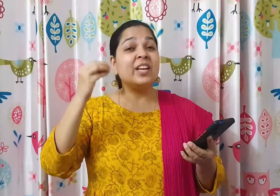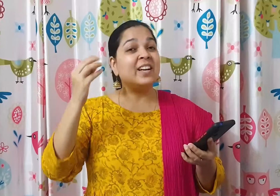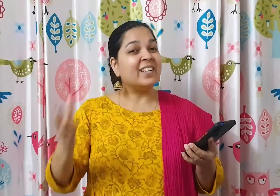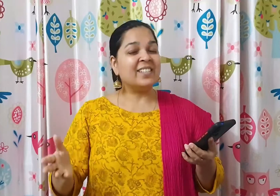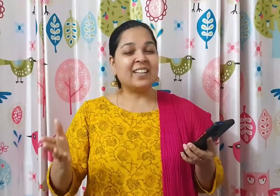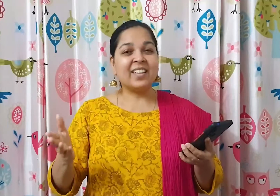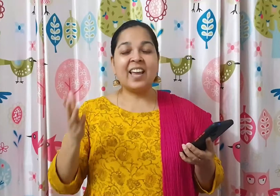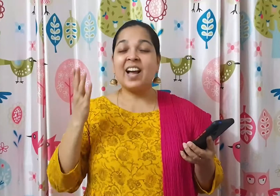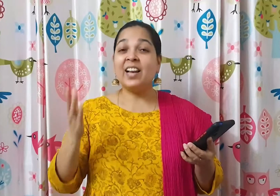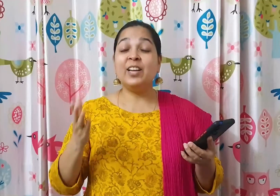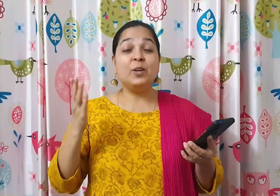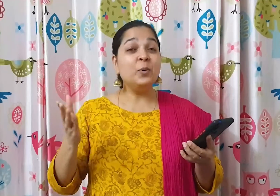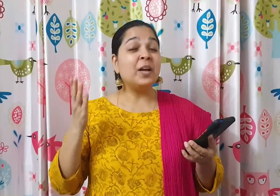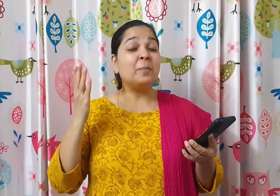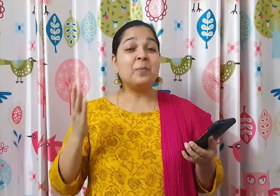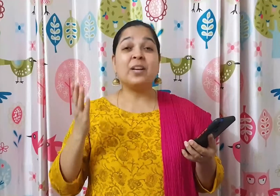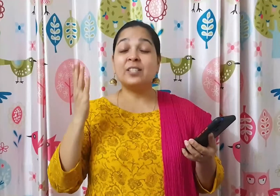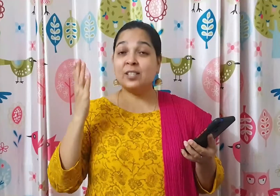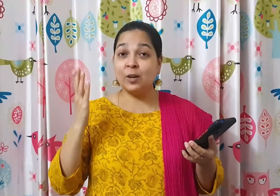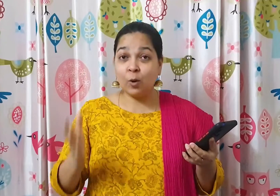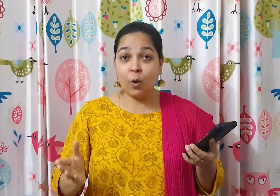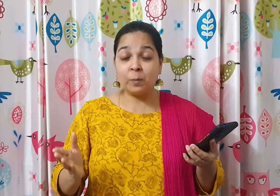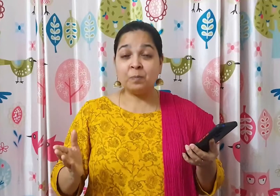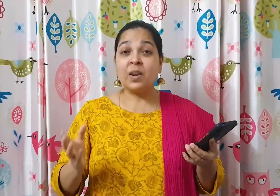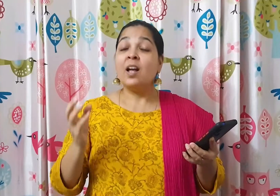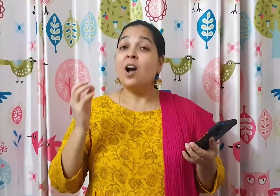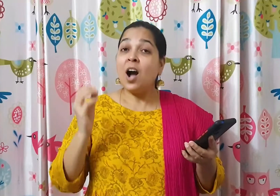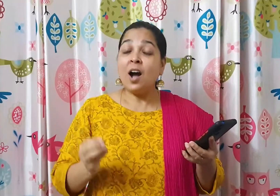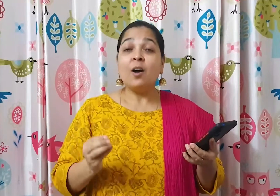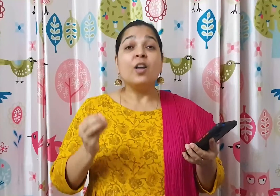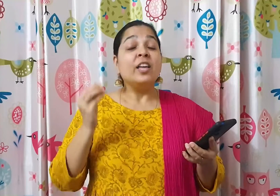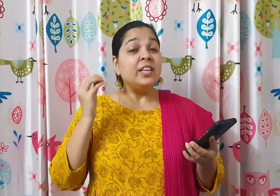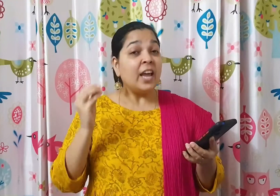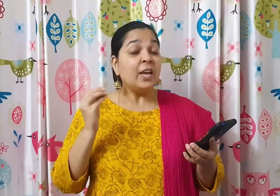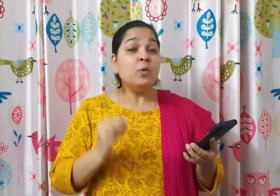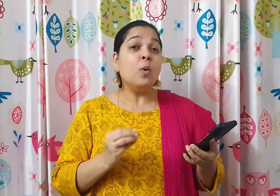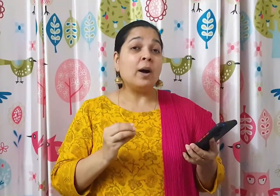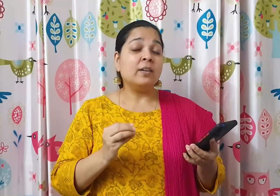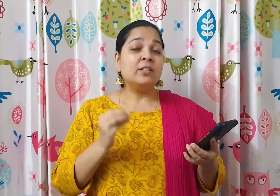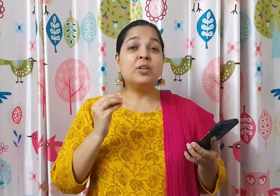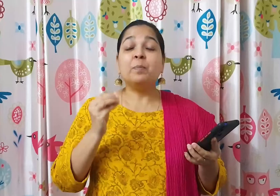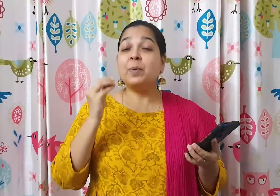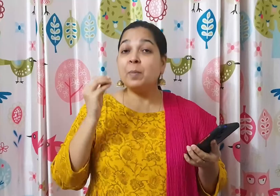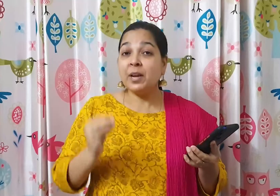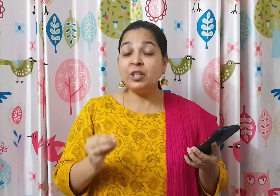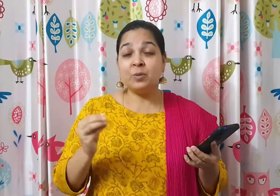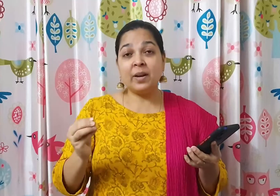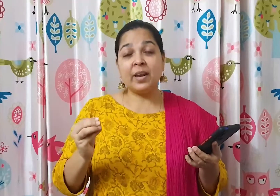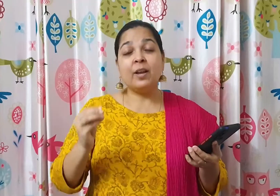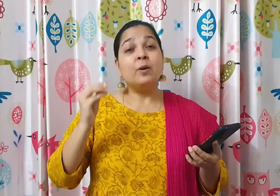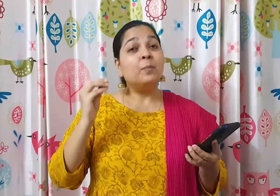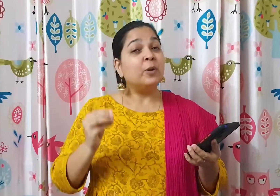বহুতো ধৰণৰ অৰ্থ ব্যয় কৰা হৈছিলে, কিন্তু কোনো ধৰণৰ